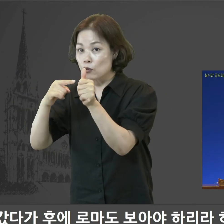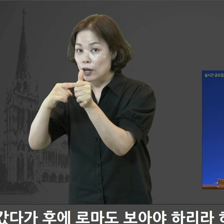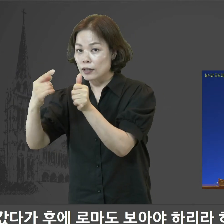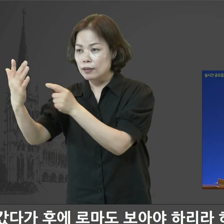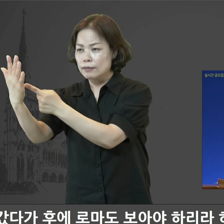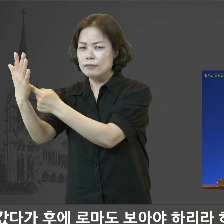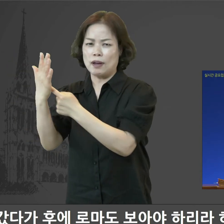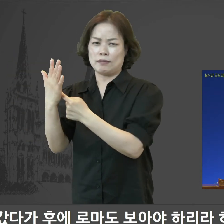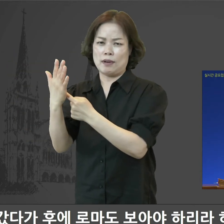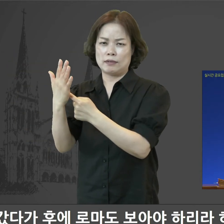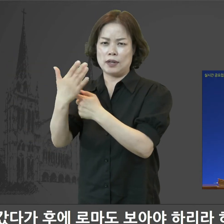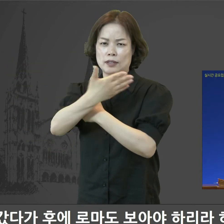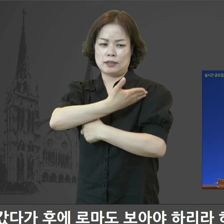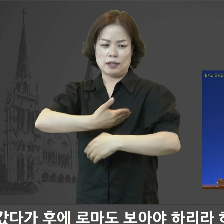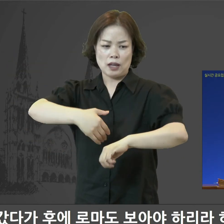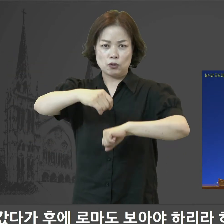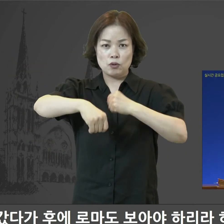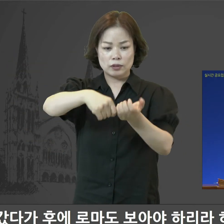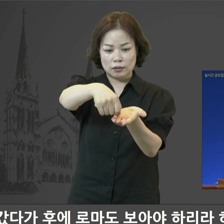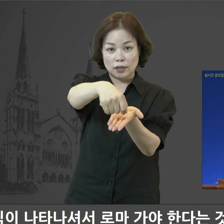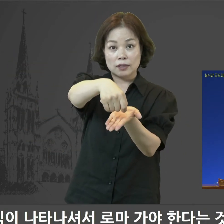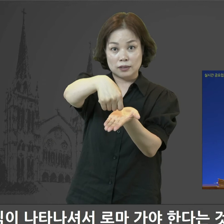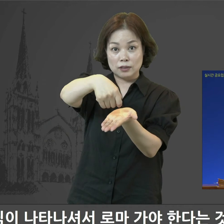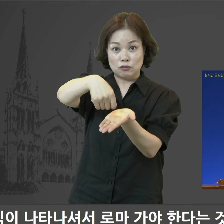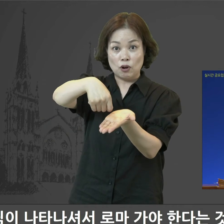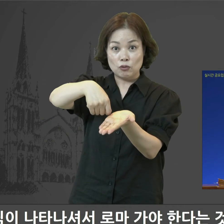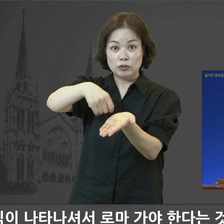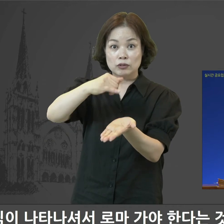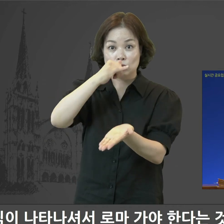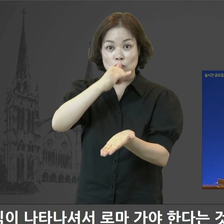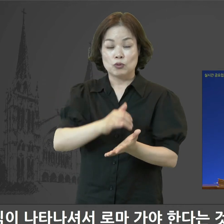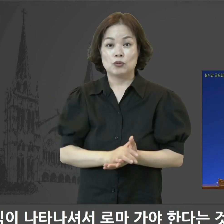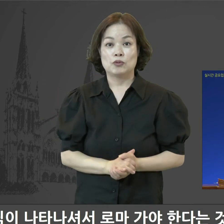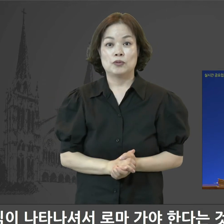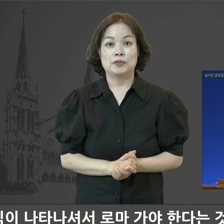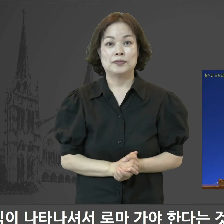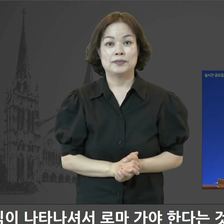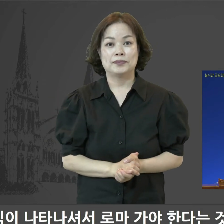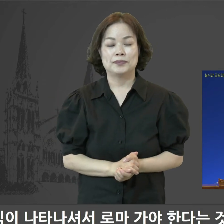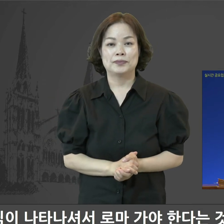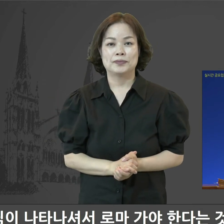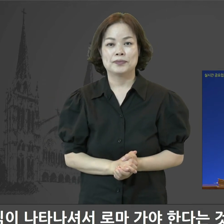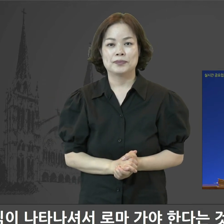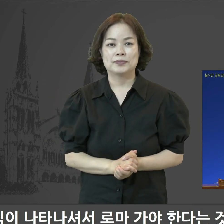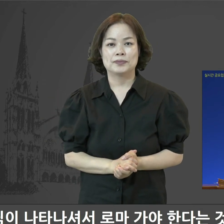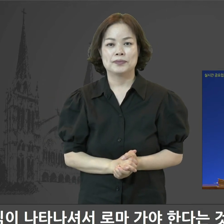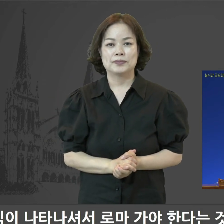사도행전이 기록하고 있느냐라는 사실이죠.